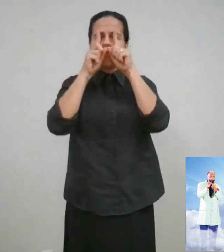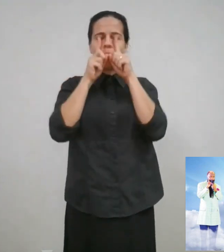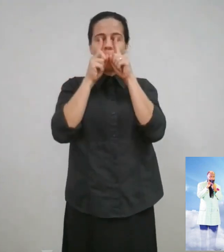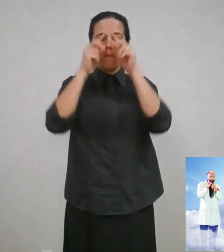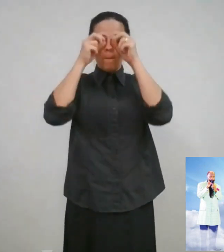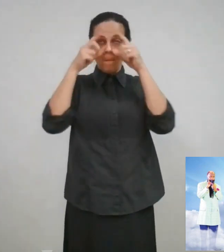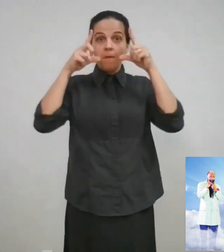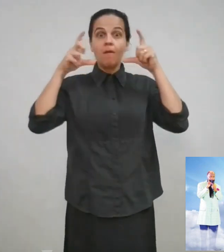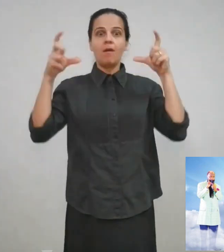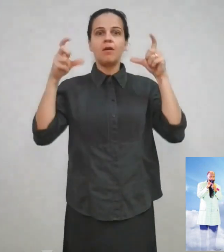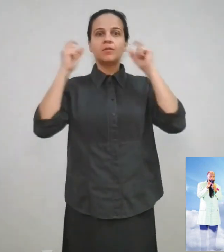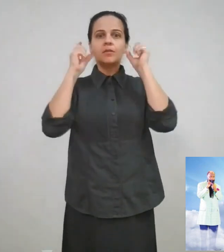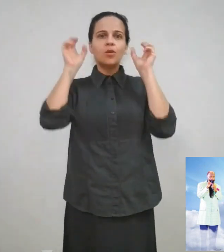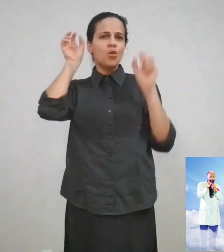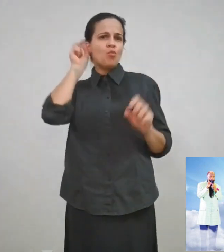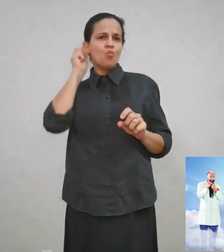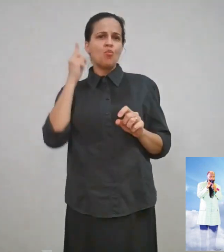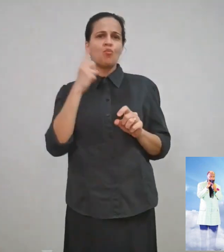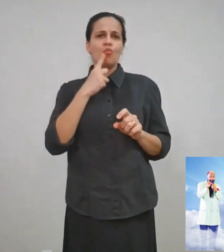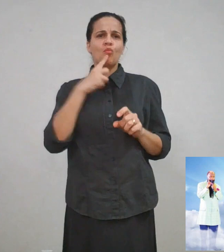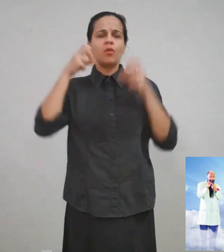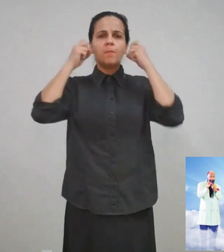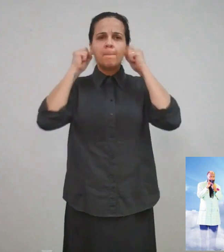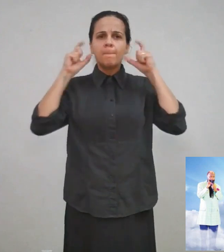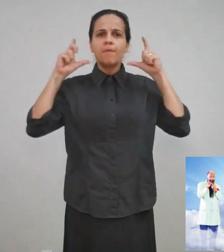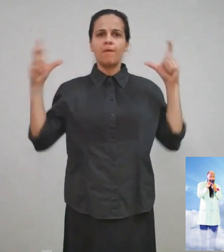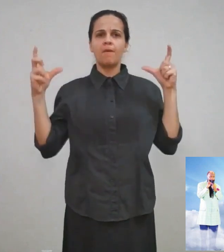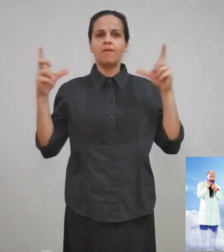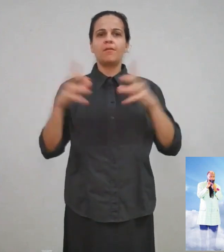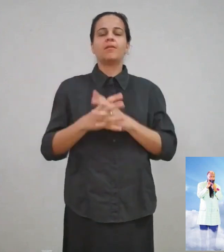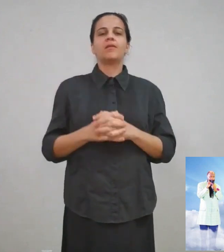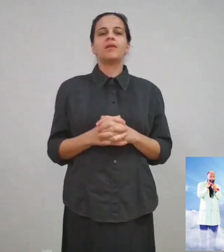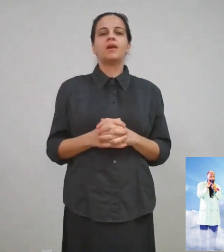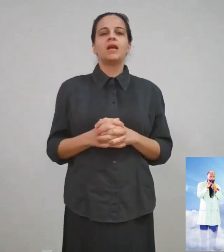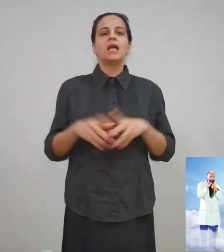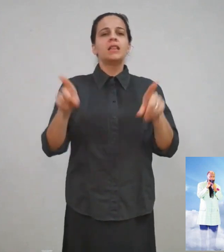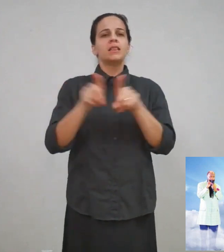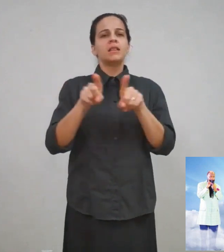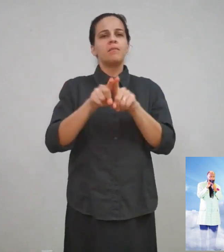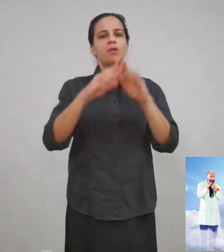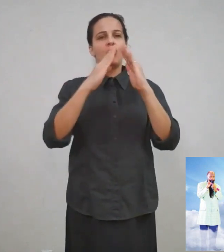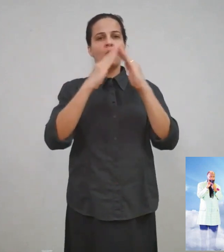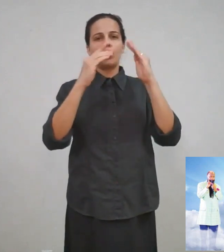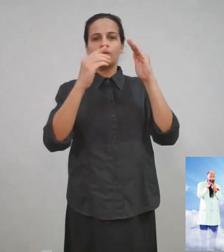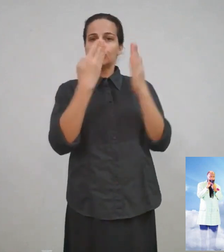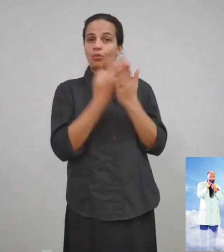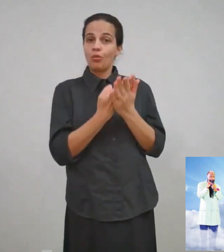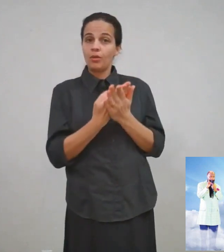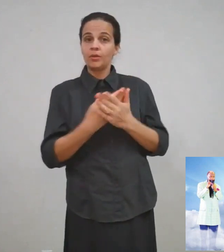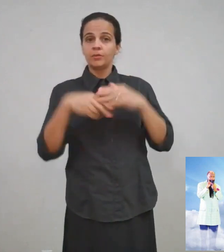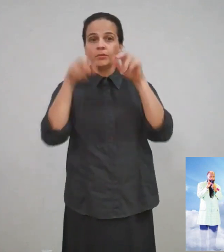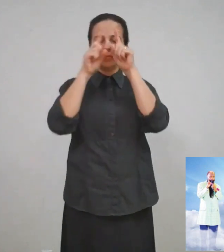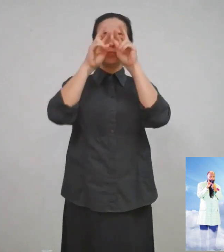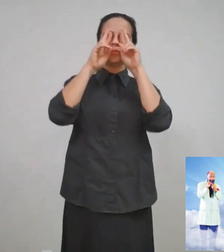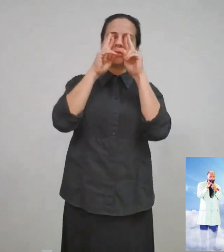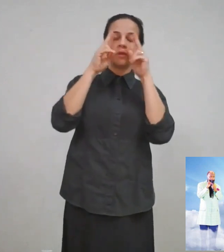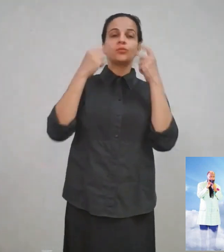abrir ouvidos surdos, até mesmo nas escolas dos cegos e surdos. E abrir